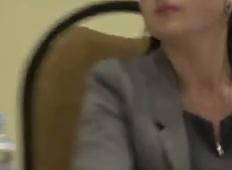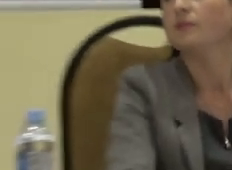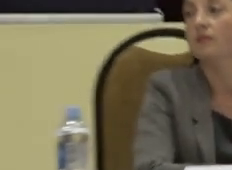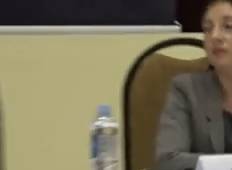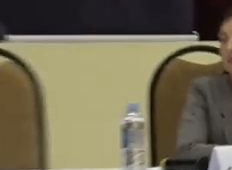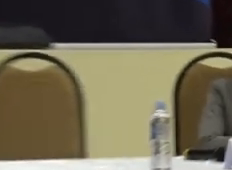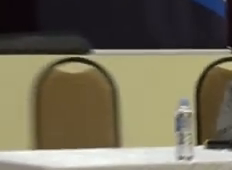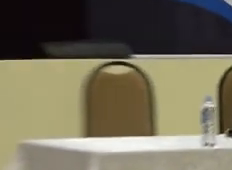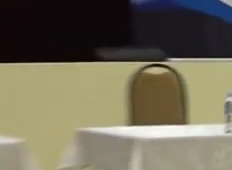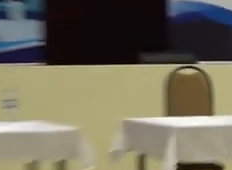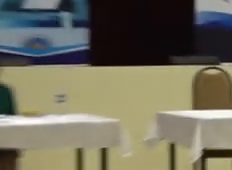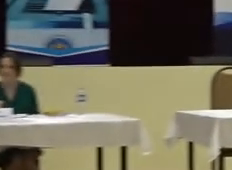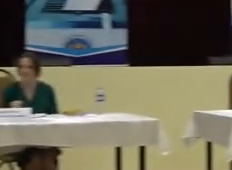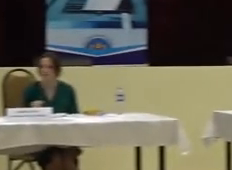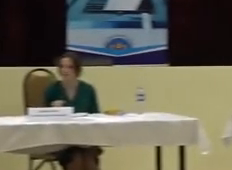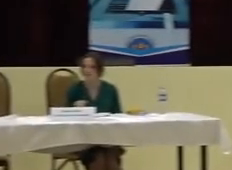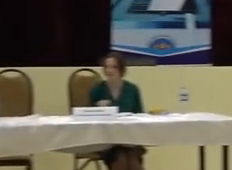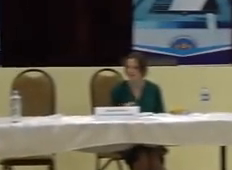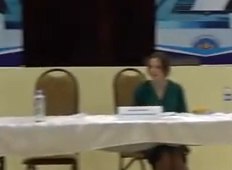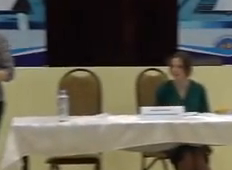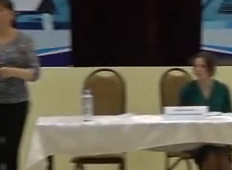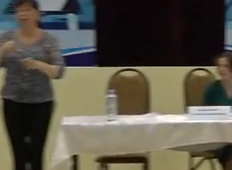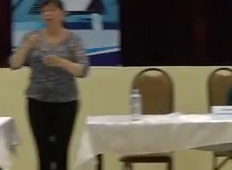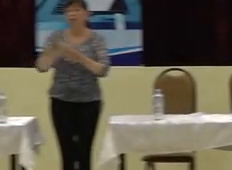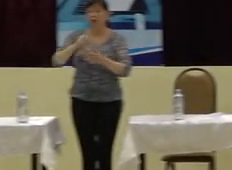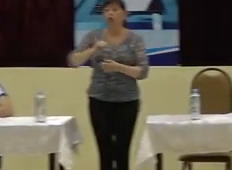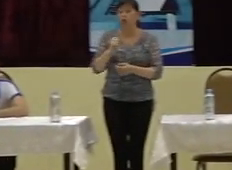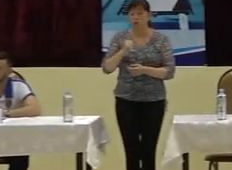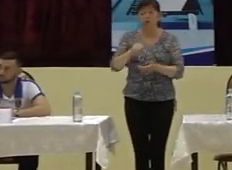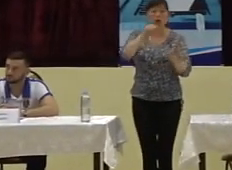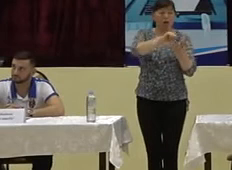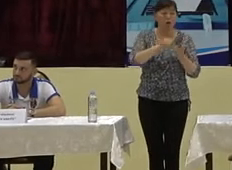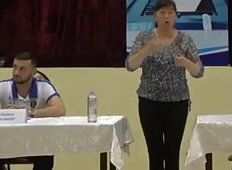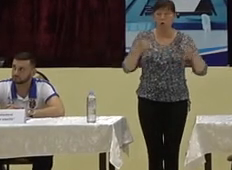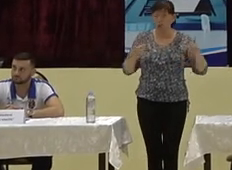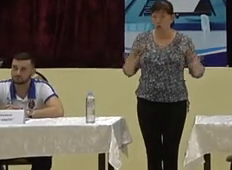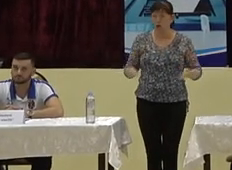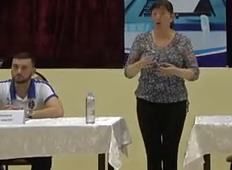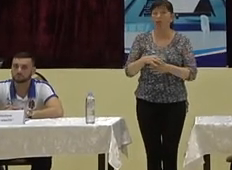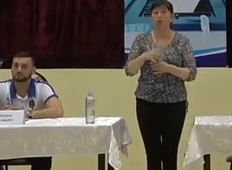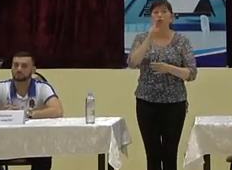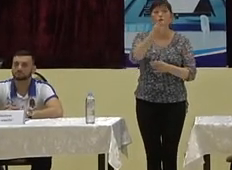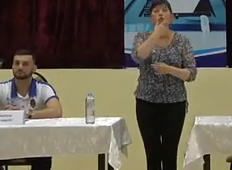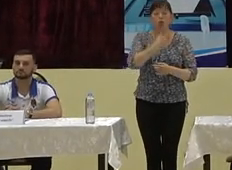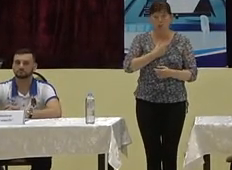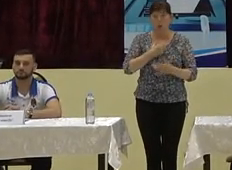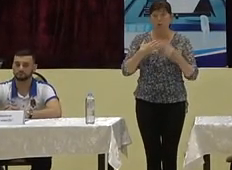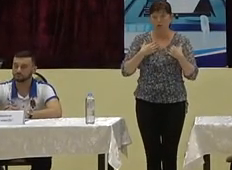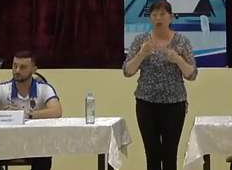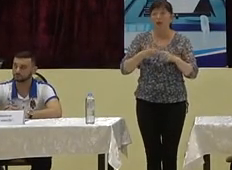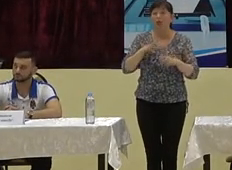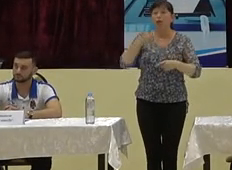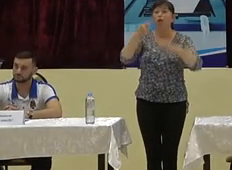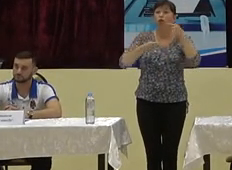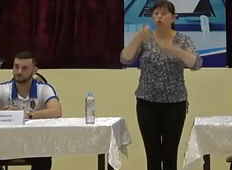Stimați colegi, stimați concurenți electorali, stimați telespectatori, acestea au fost dezbaterile